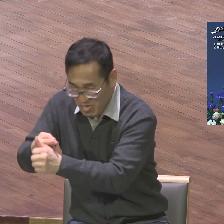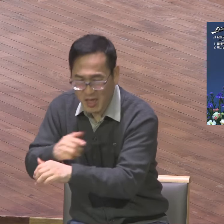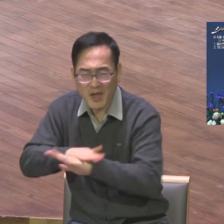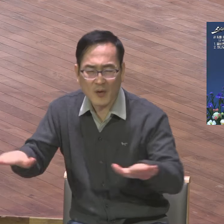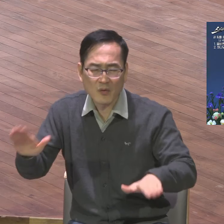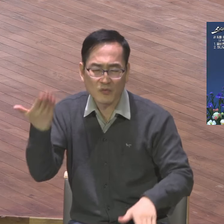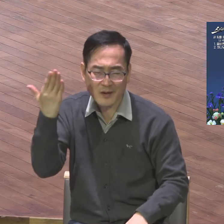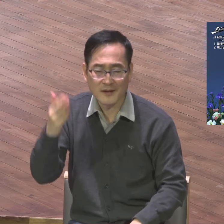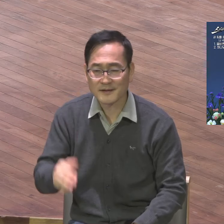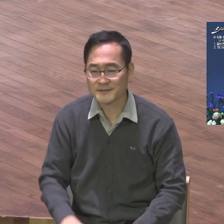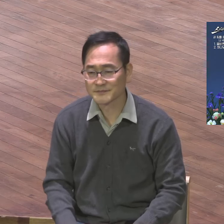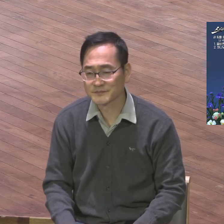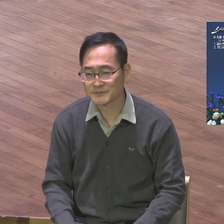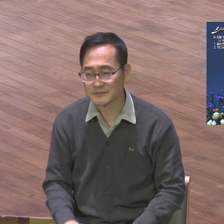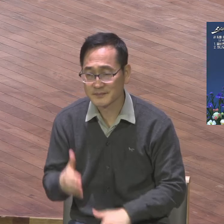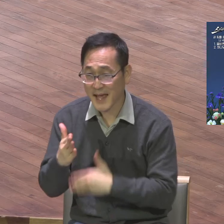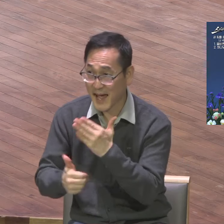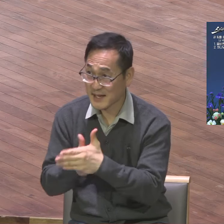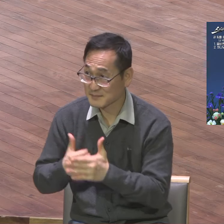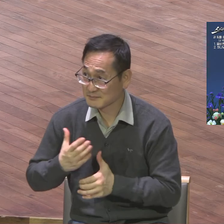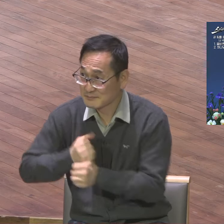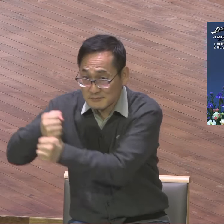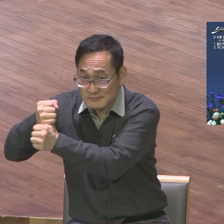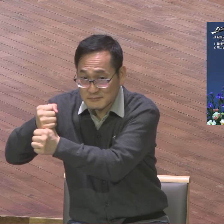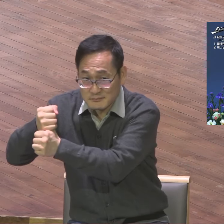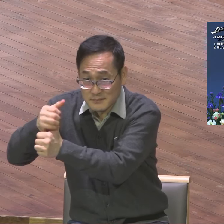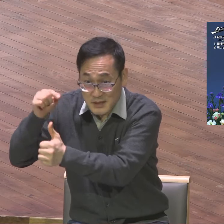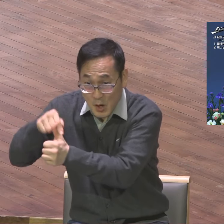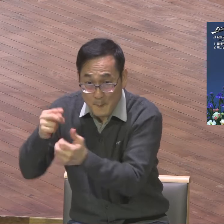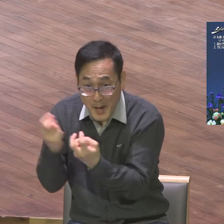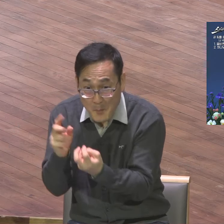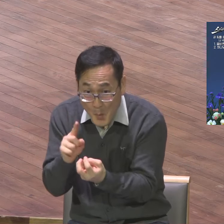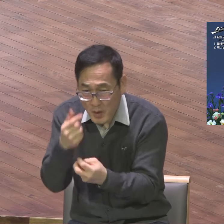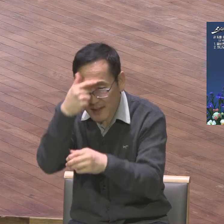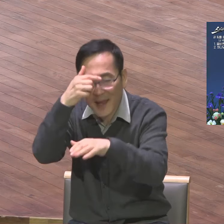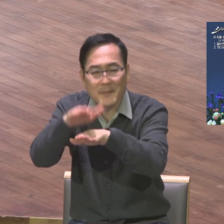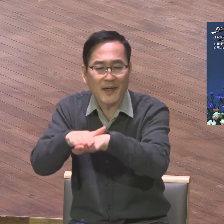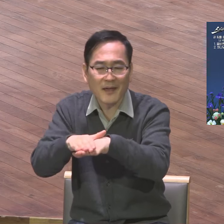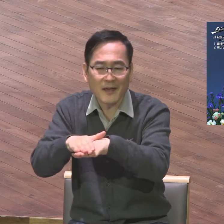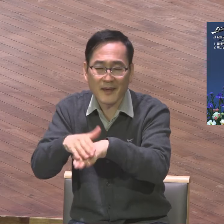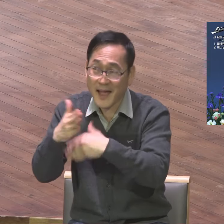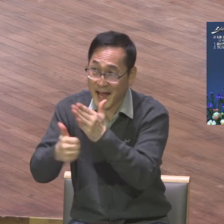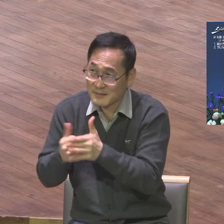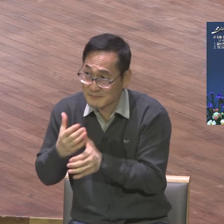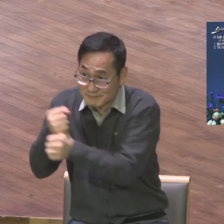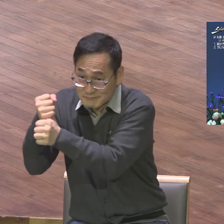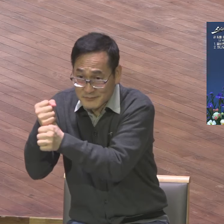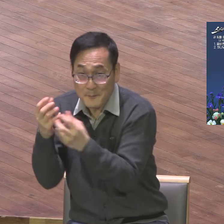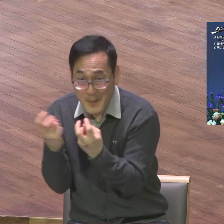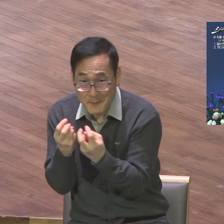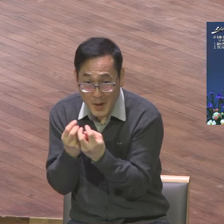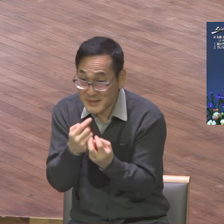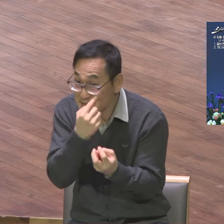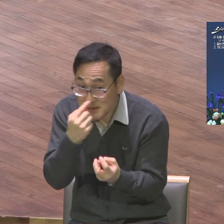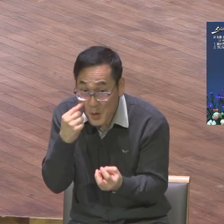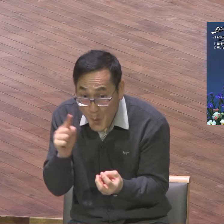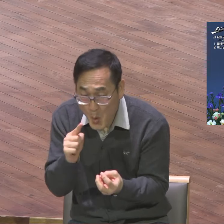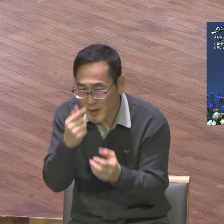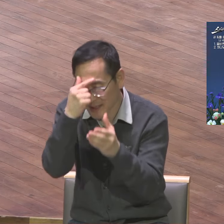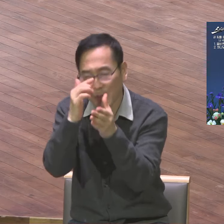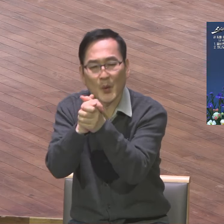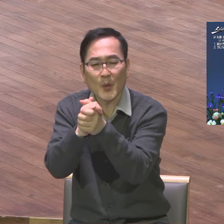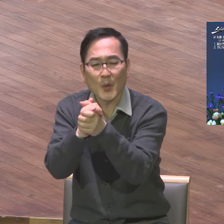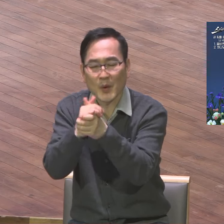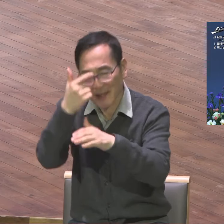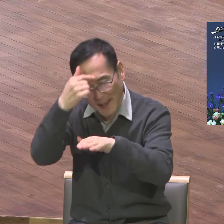하나님께 붙들린다가 뭐예요? 그것이 바로 예배입니다. 그것이 기도입니다. 그 기도하는